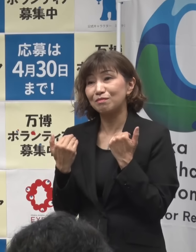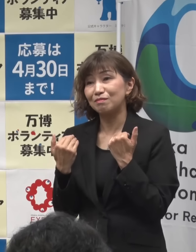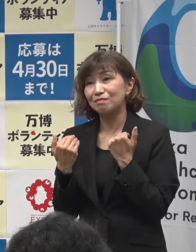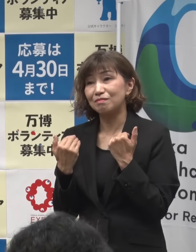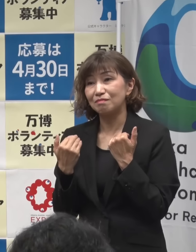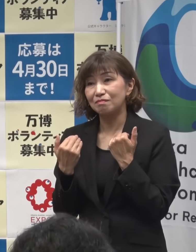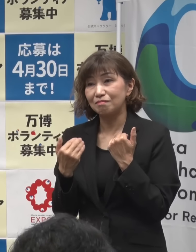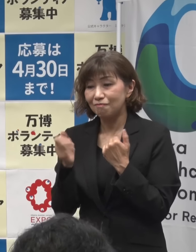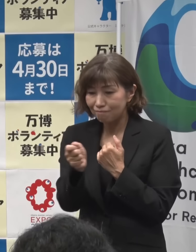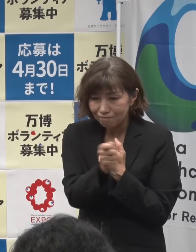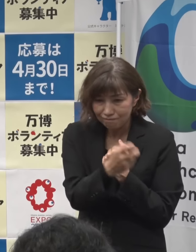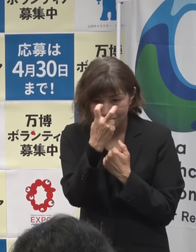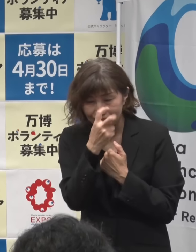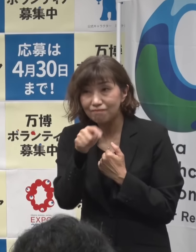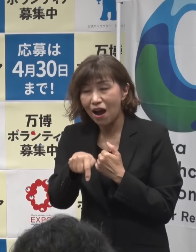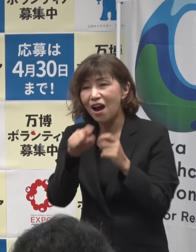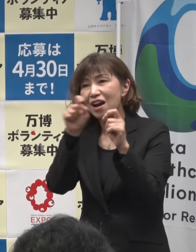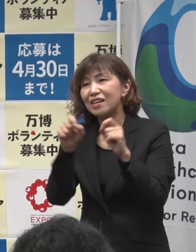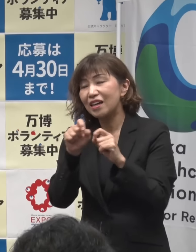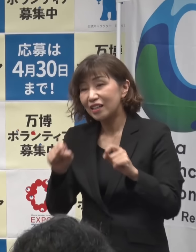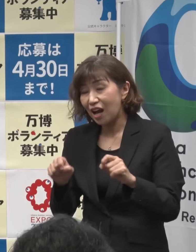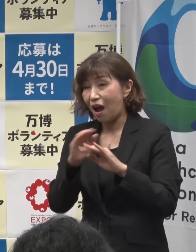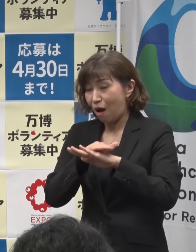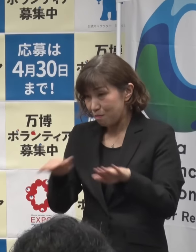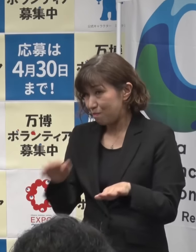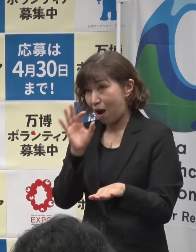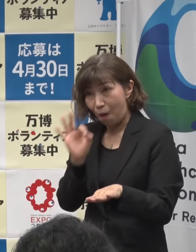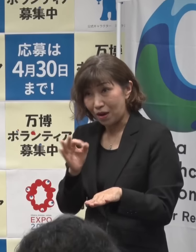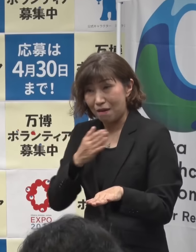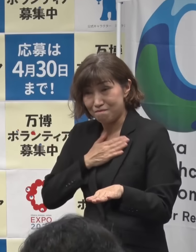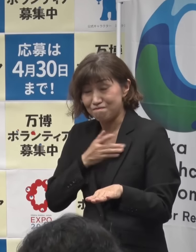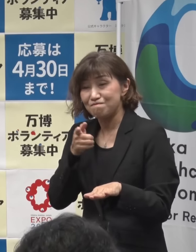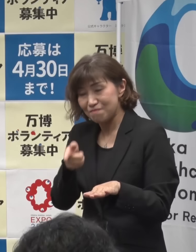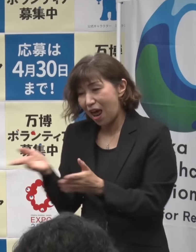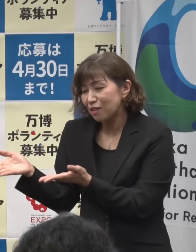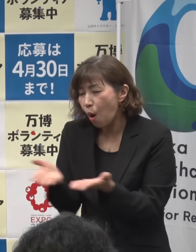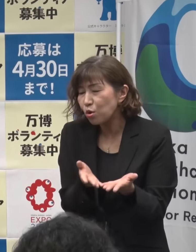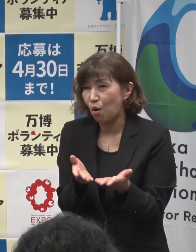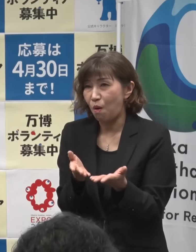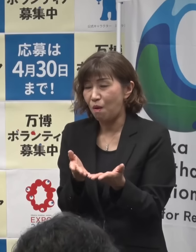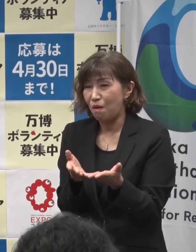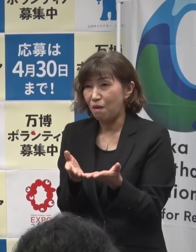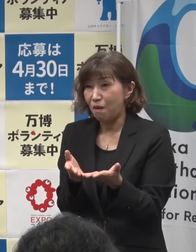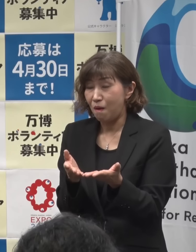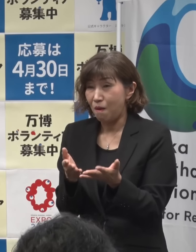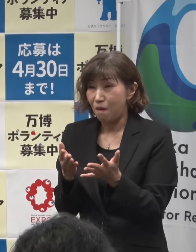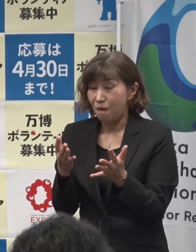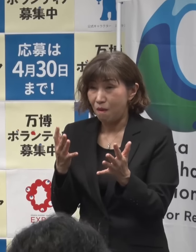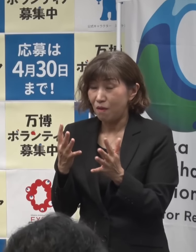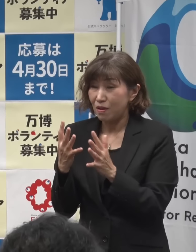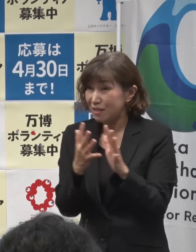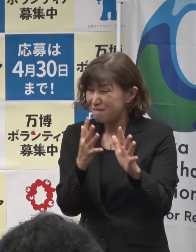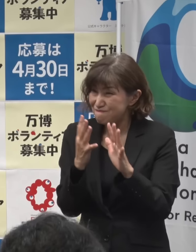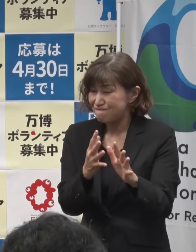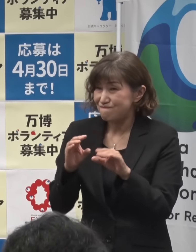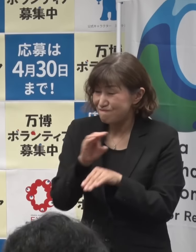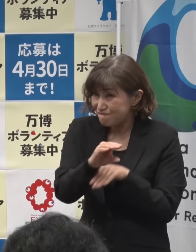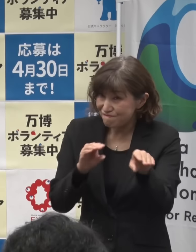果安全であると判断したらその橋を使うということになるので、そこにはタイムラグが生じると思います。それ